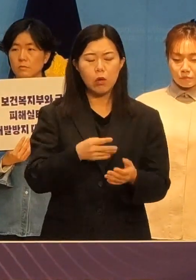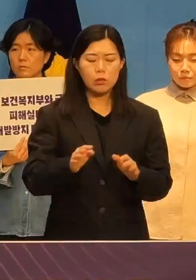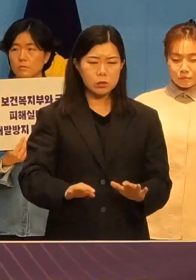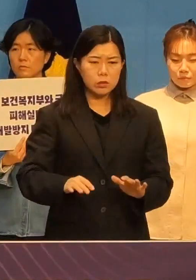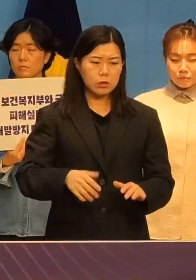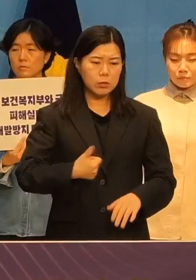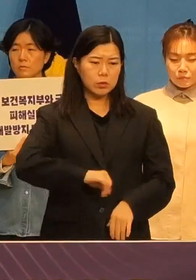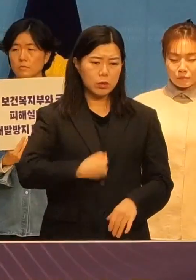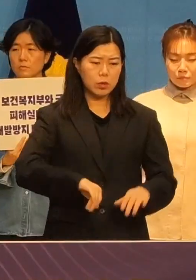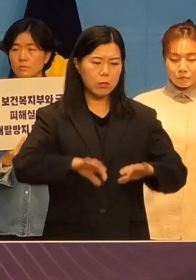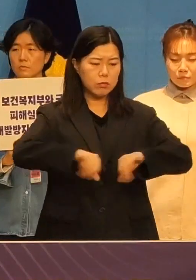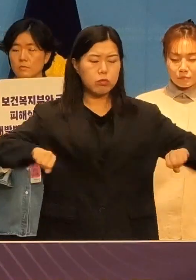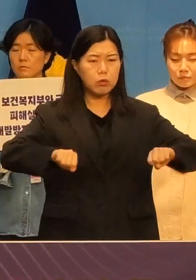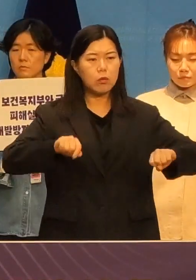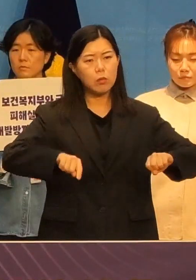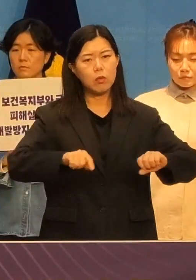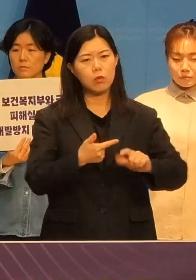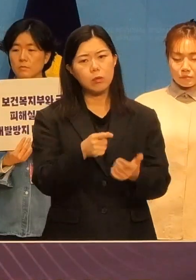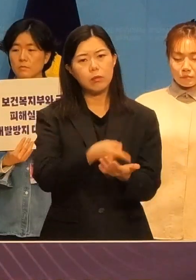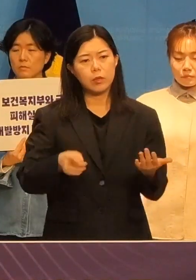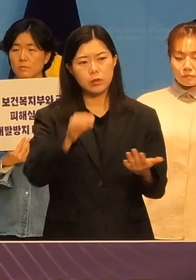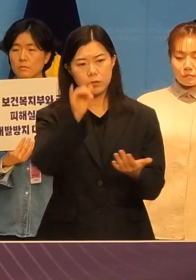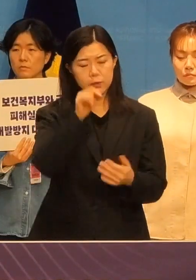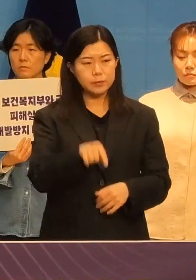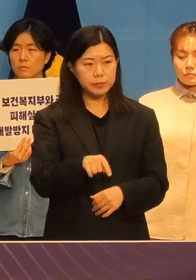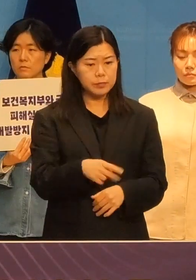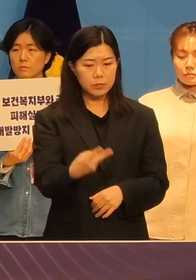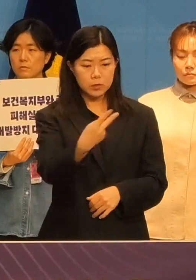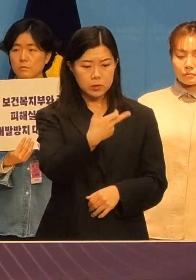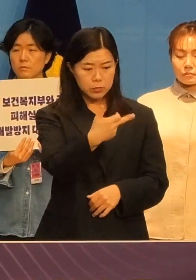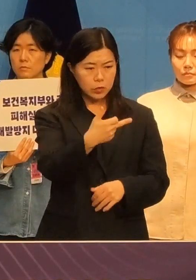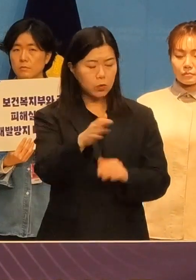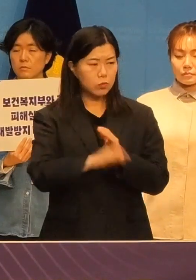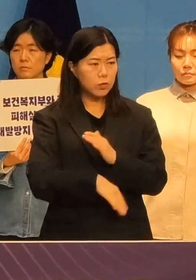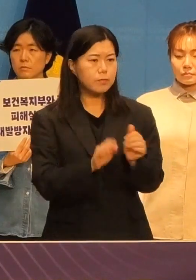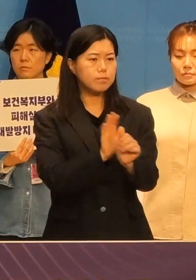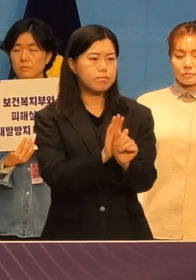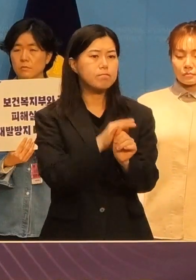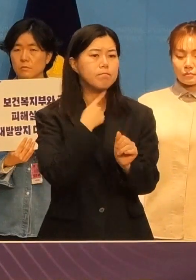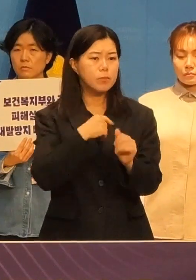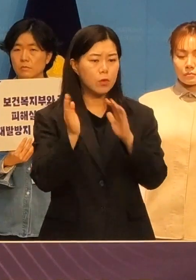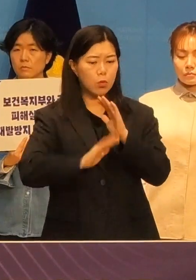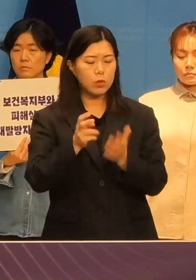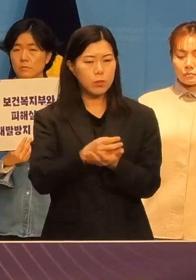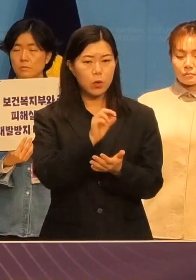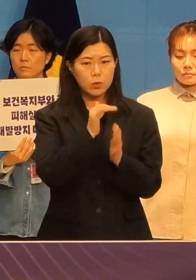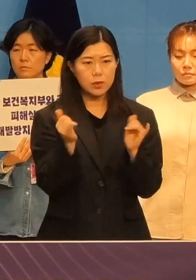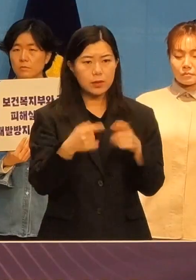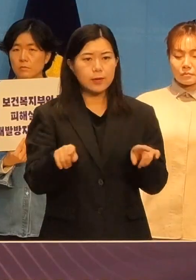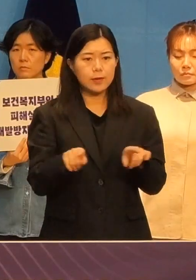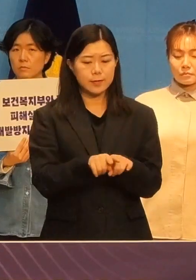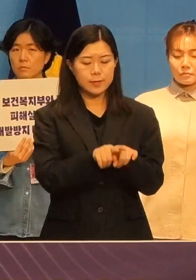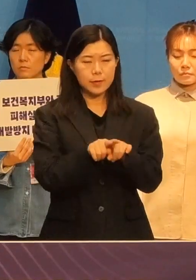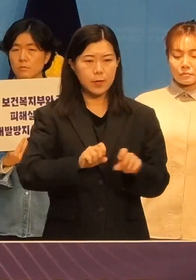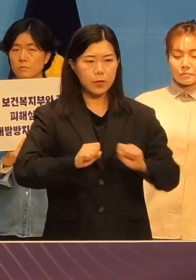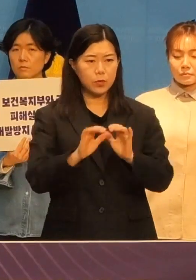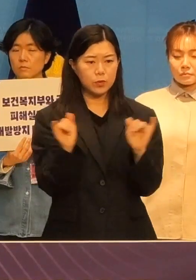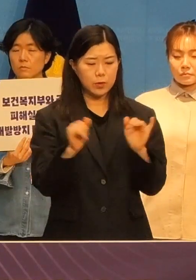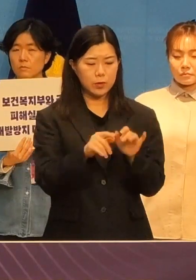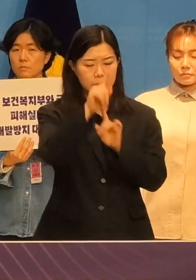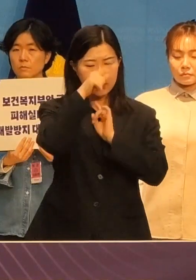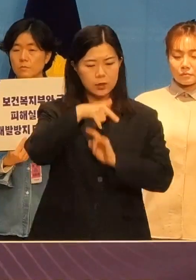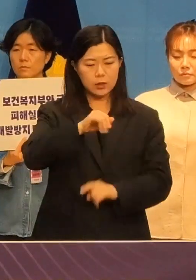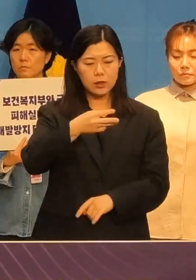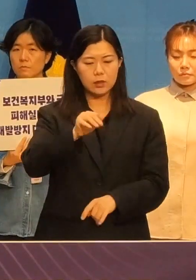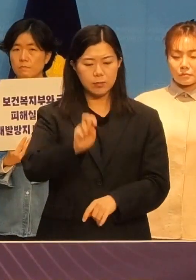당했습니다. 저는 이 피해자를 2017년부터 지원해온 공익변호사와 함께하는 동행 활동가